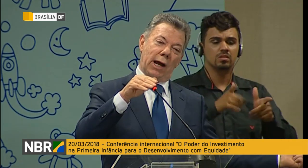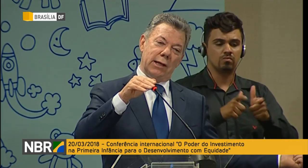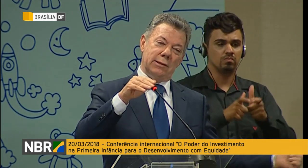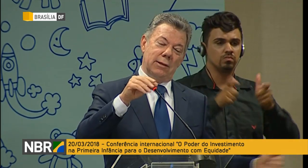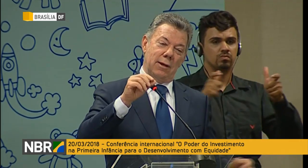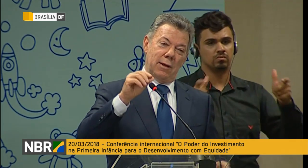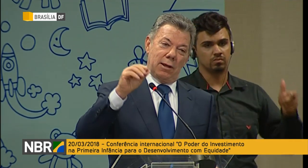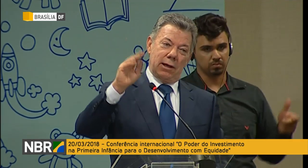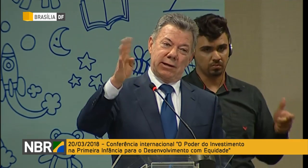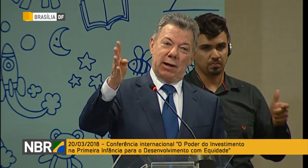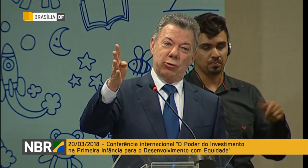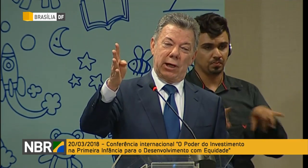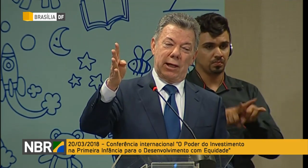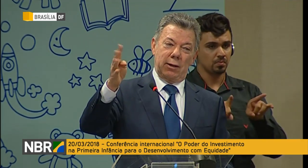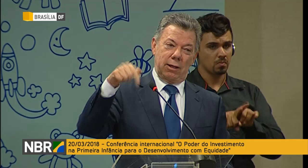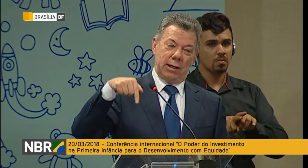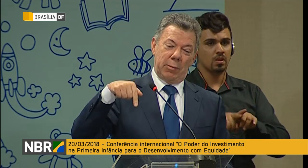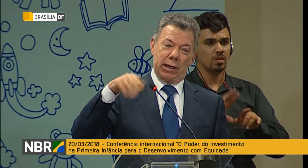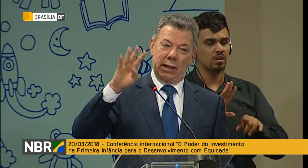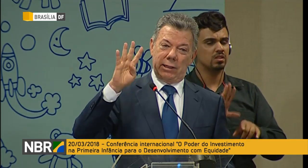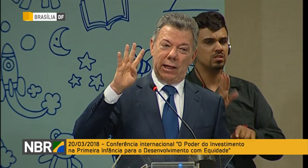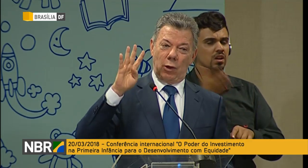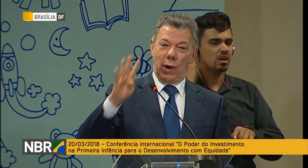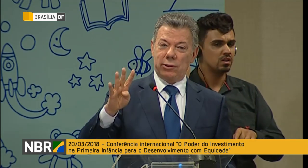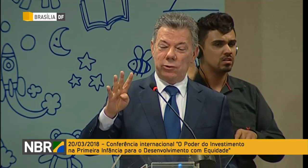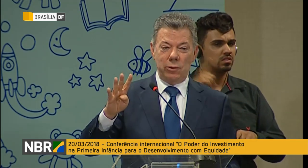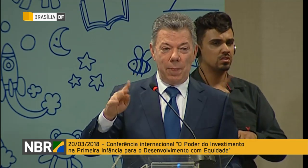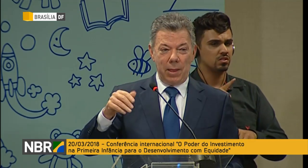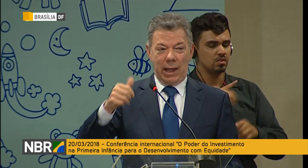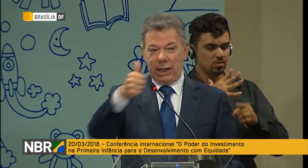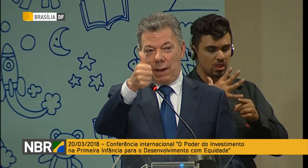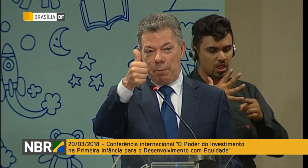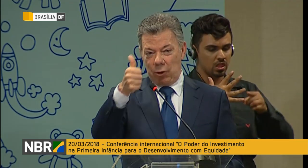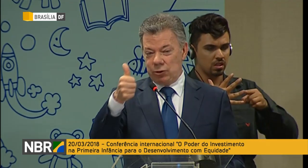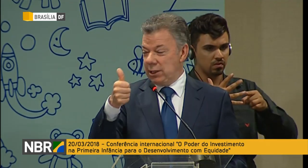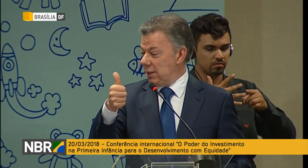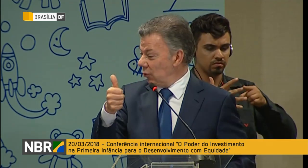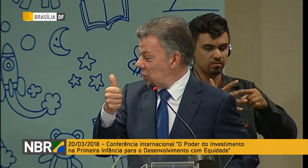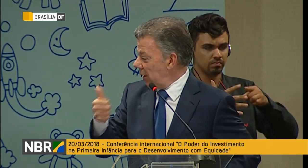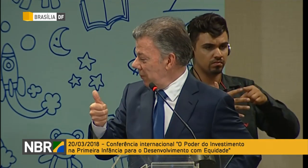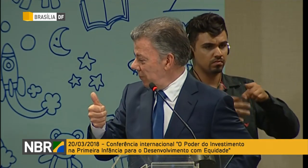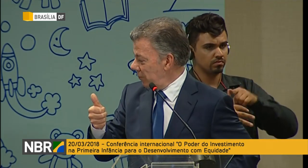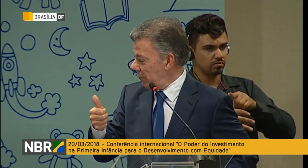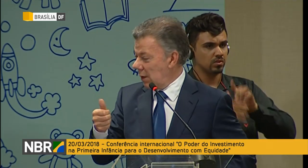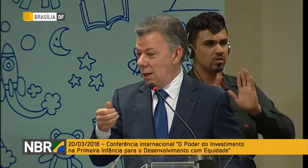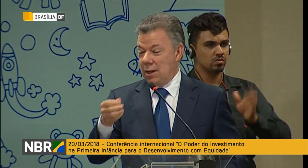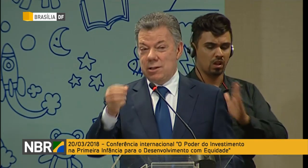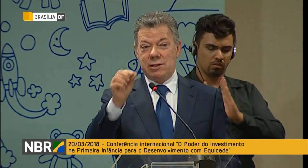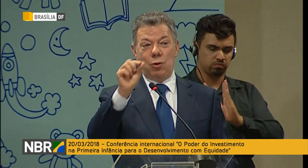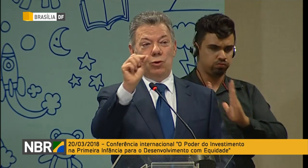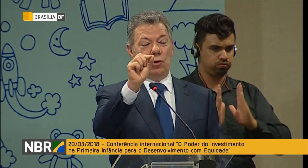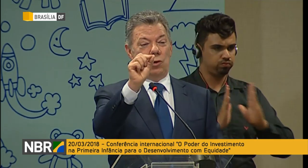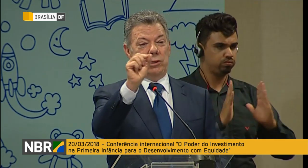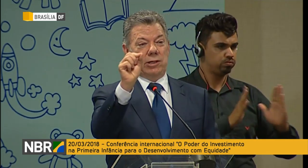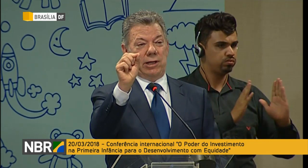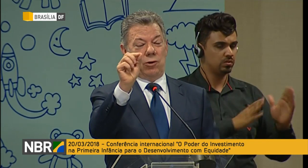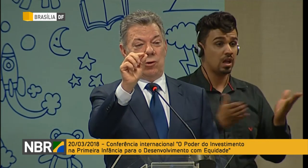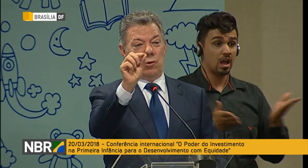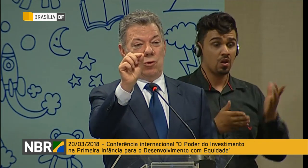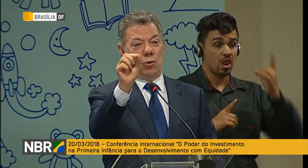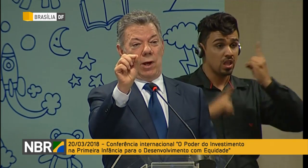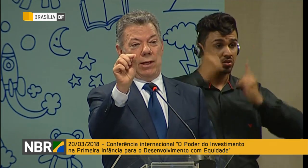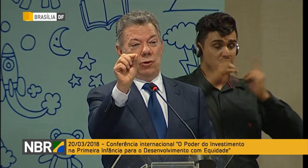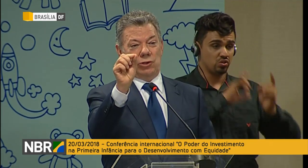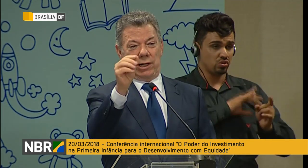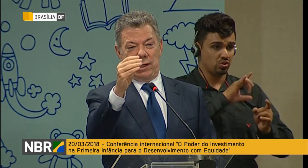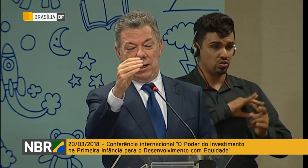crescemos substancialmente. Nós estávamos em um nível e agora já estávamos em quarto, e agora o campeão continua sendo Chile, e